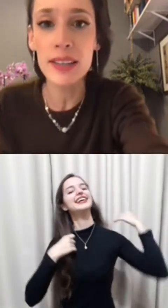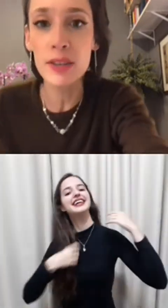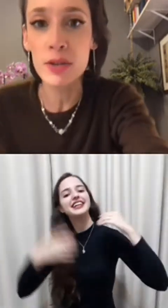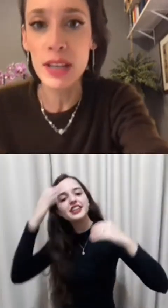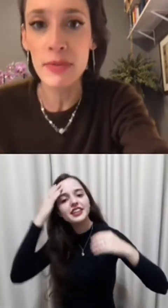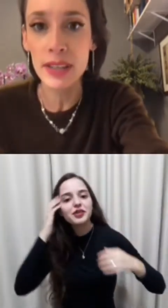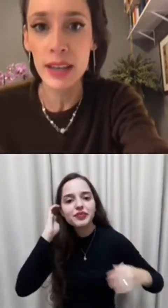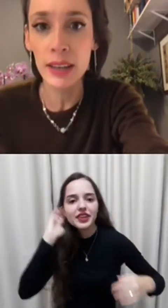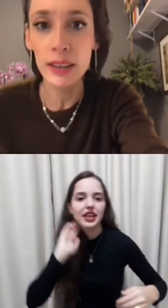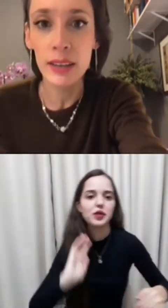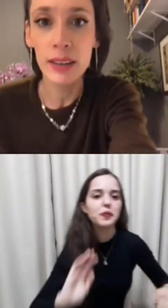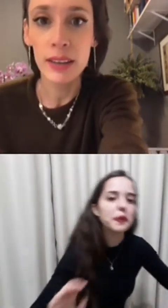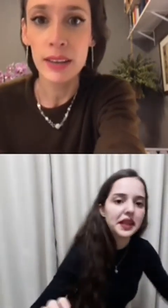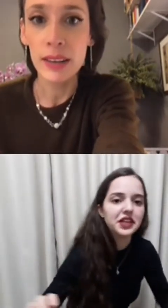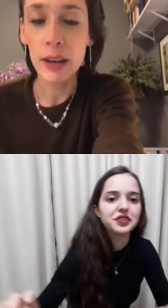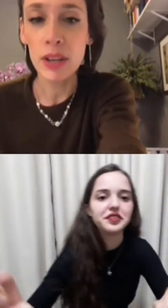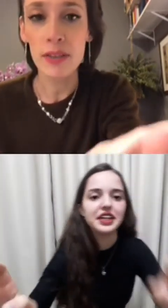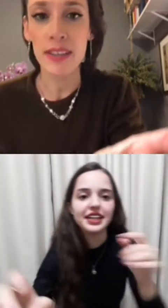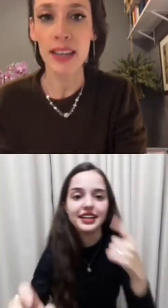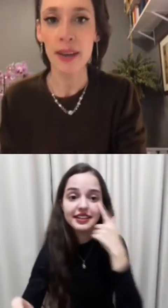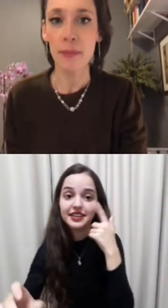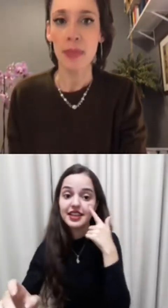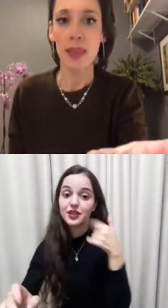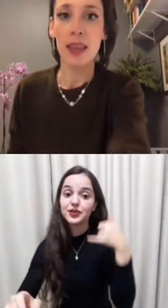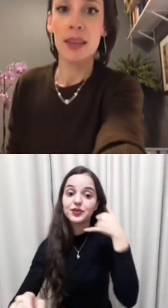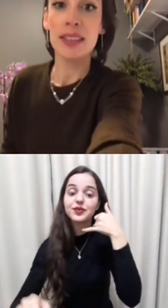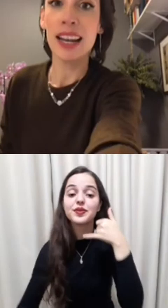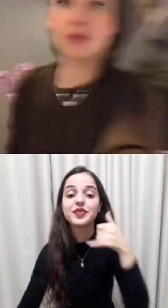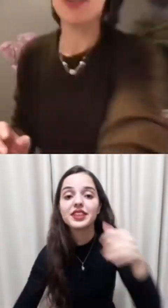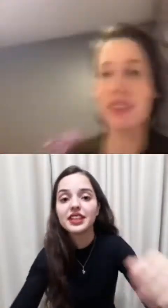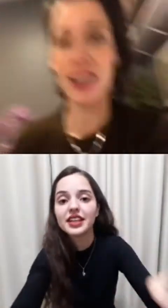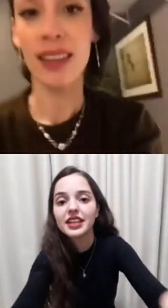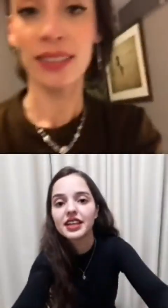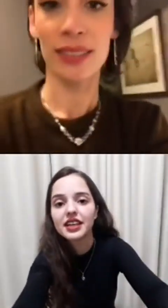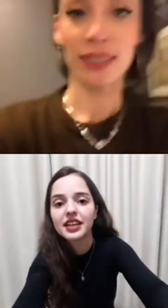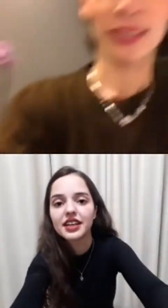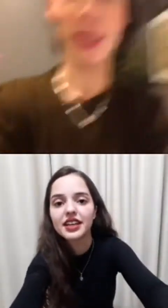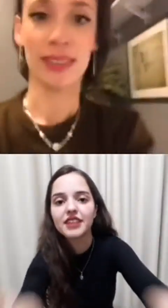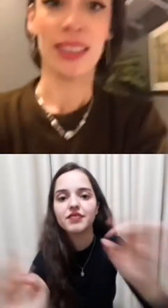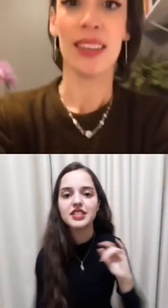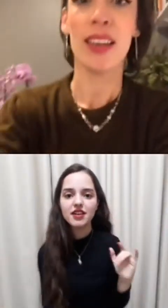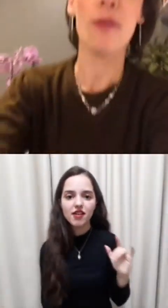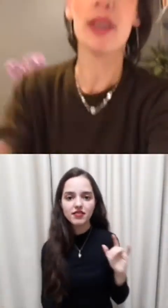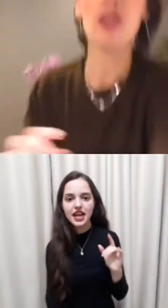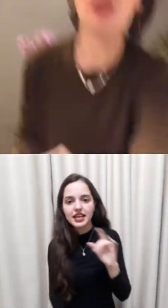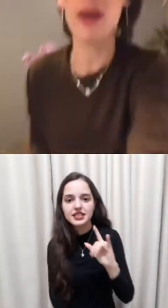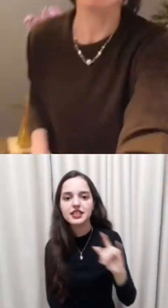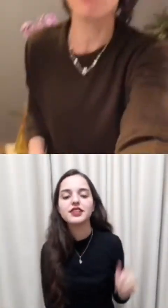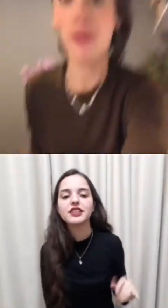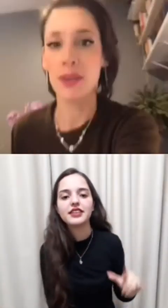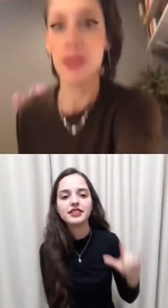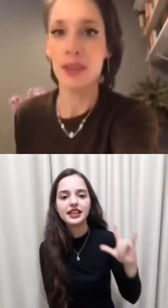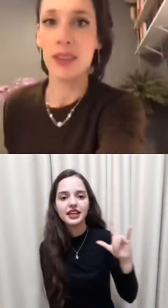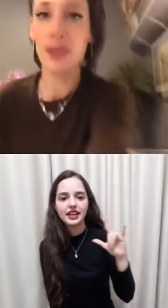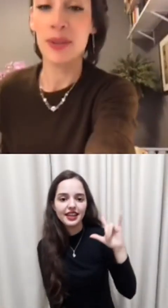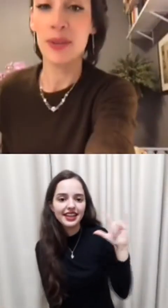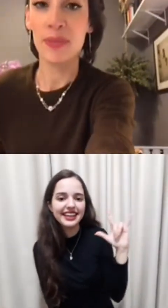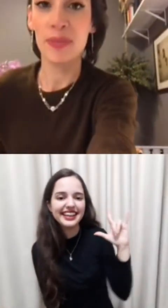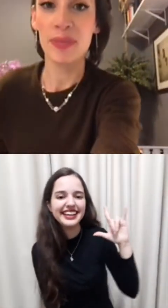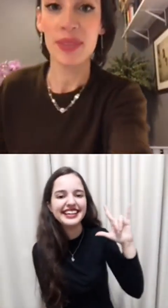faz isso? Tu sabe fazer? Deixa eu ver sei aqui. fazer? Será que eu sei fazer? Vê se consegue, senão eu tenho tudo